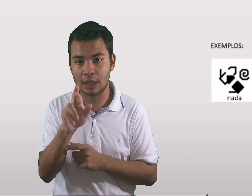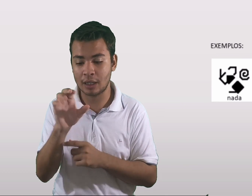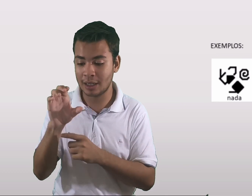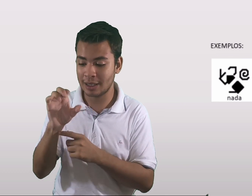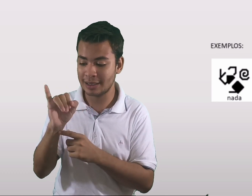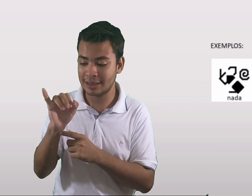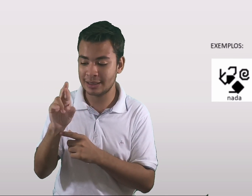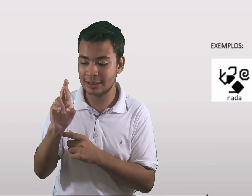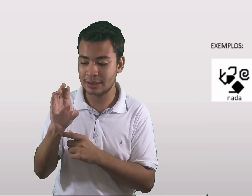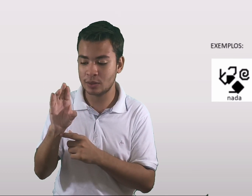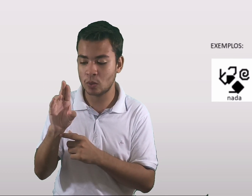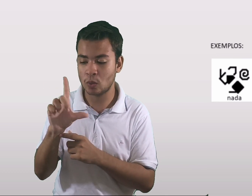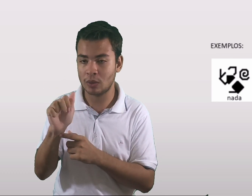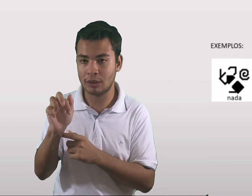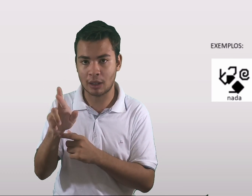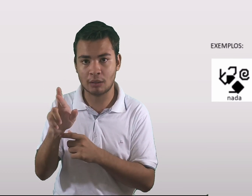contato é o esfregar circular.